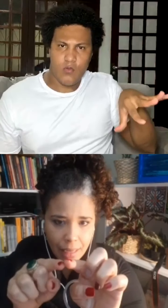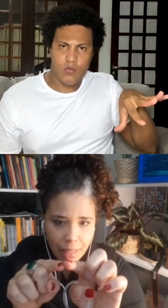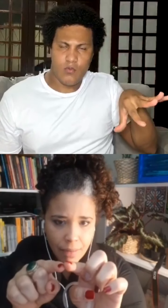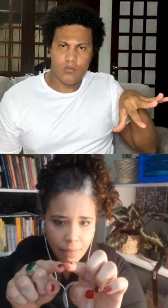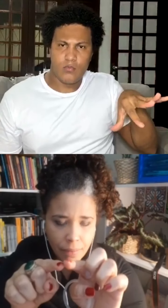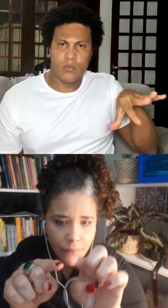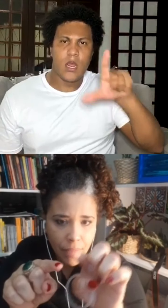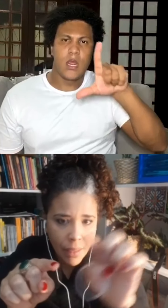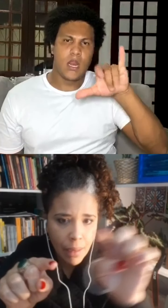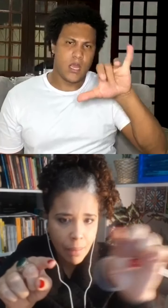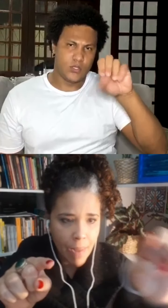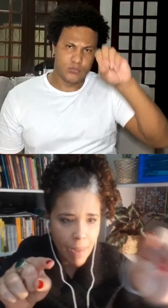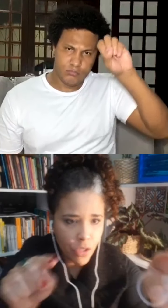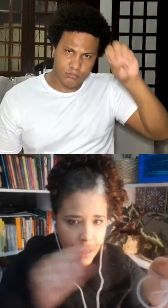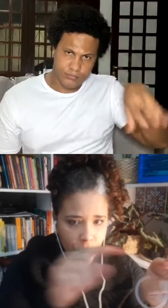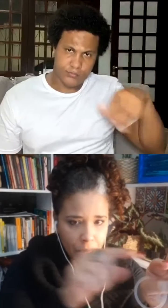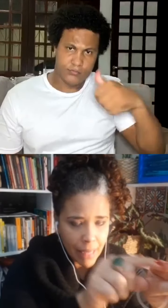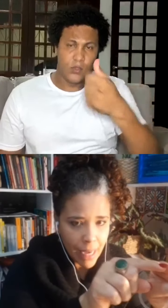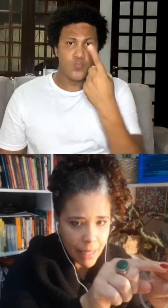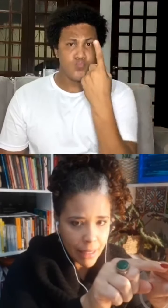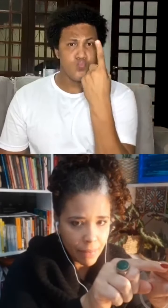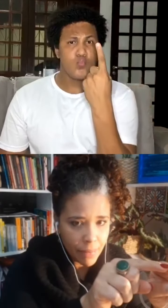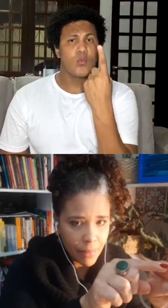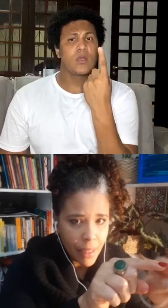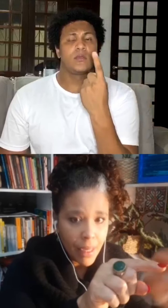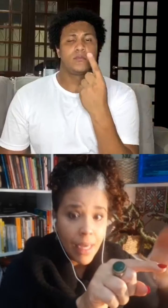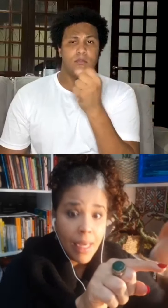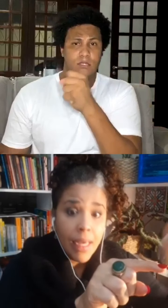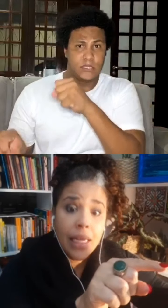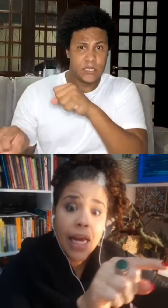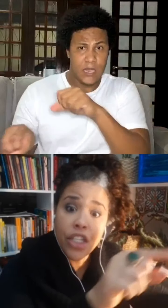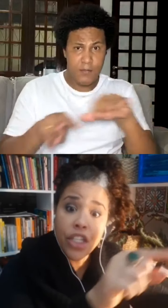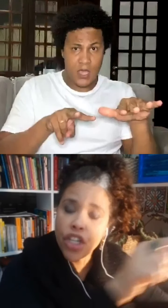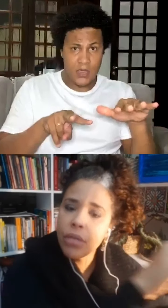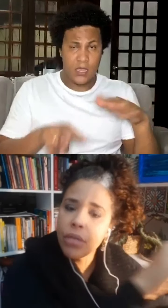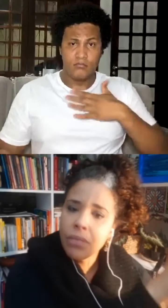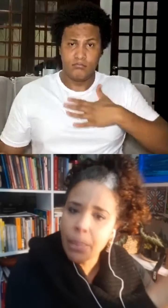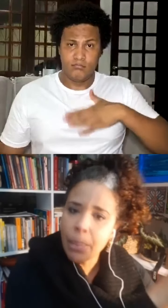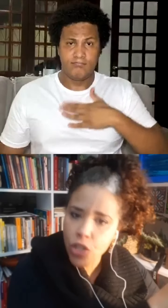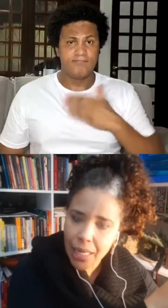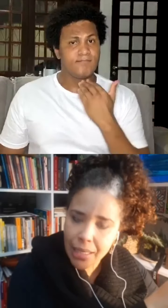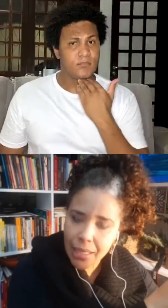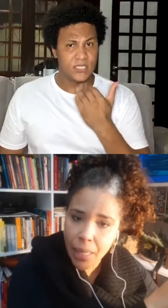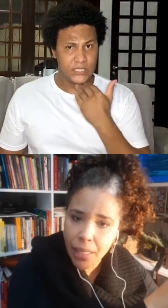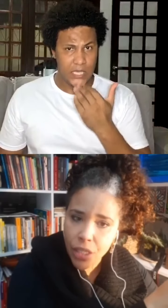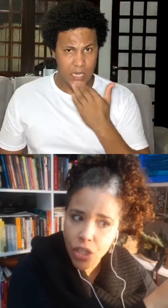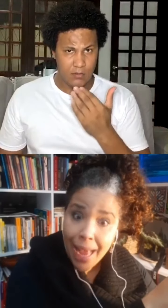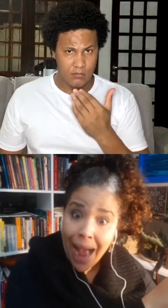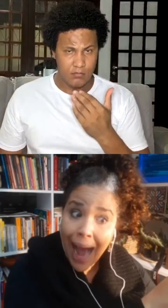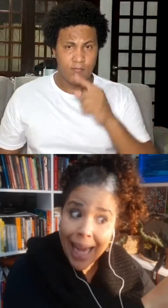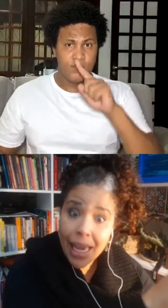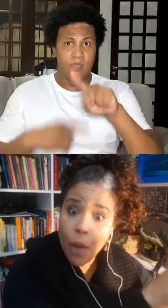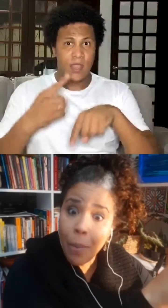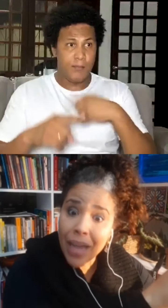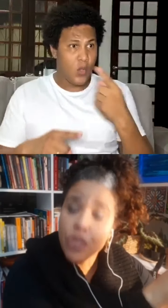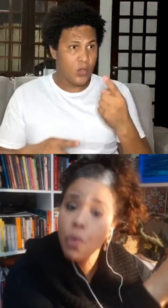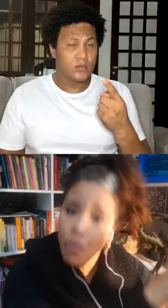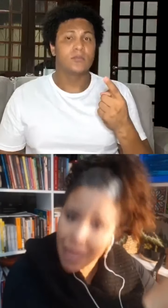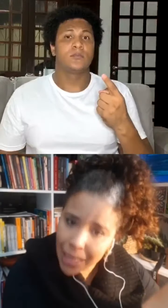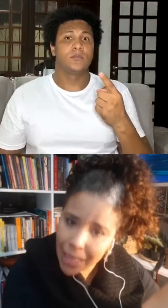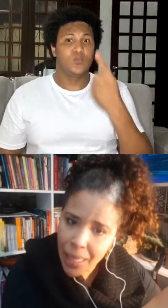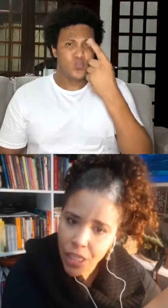terça, passo mais uma terça, e aí tiro depois de 3 semanas. Aí eu passo